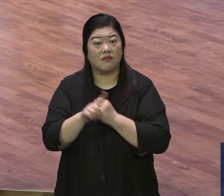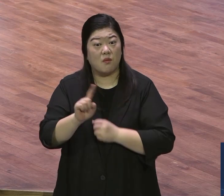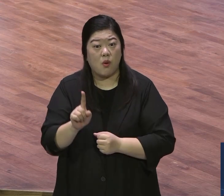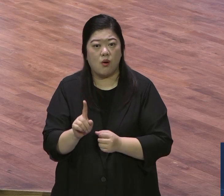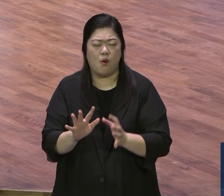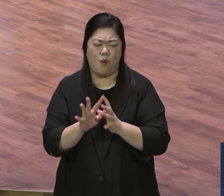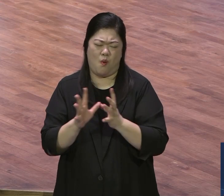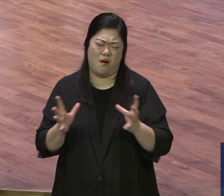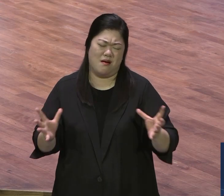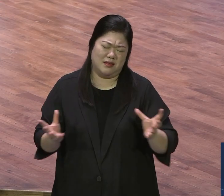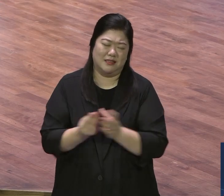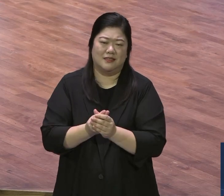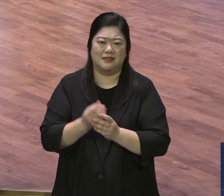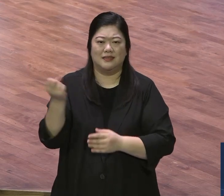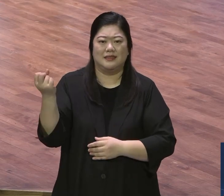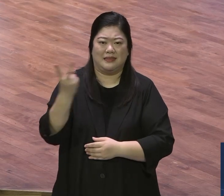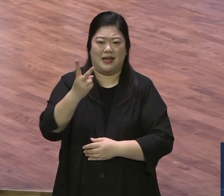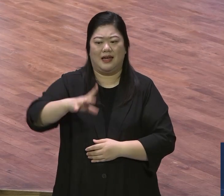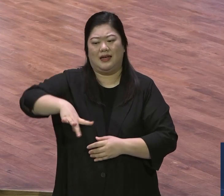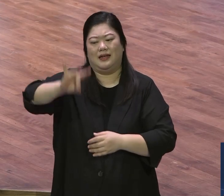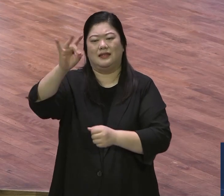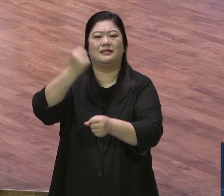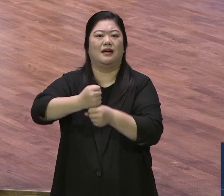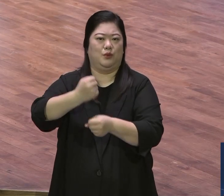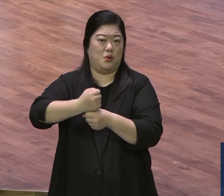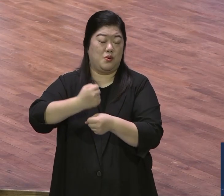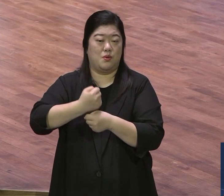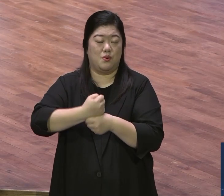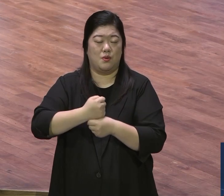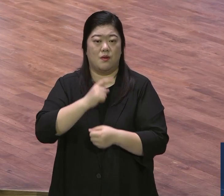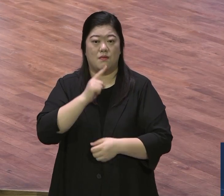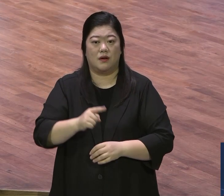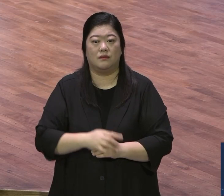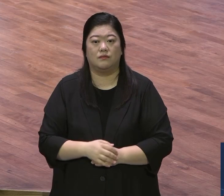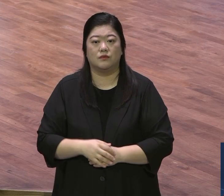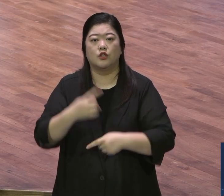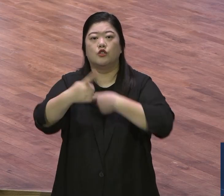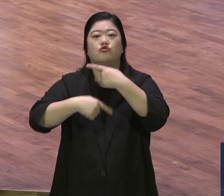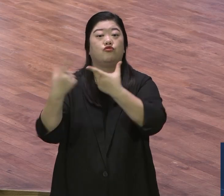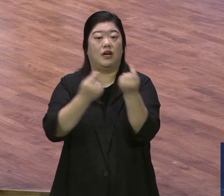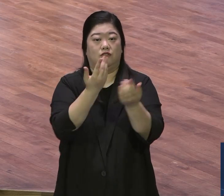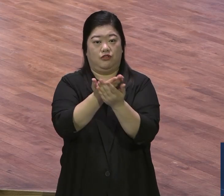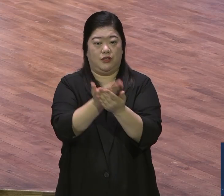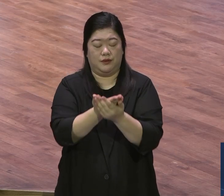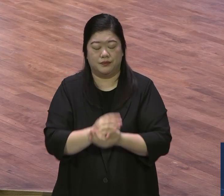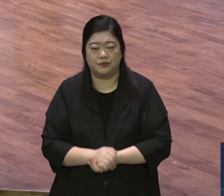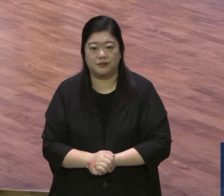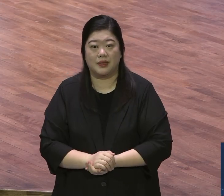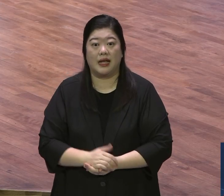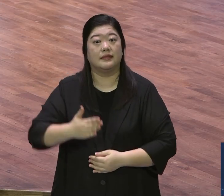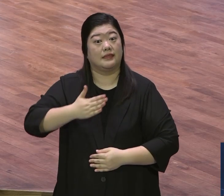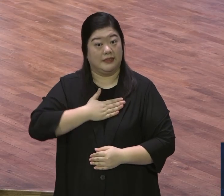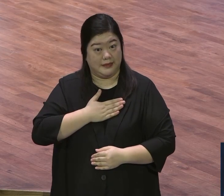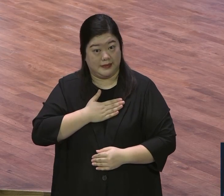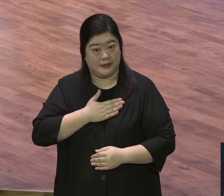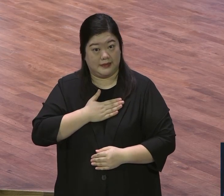재창조 인생이다 이 말이에요. 아멘 여러분 같이 하나님 고백해보세요. 따라서 하세요. 나는